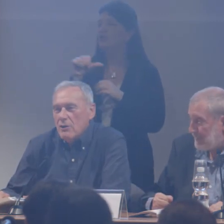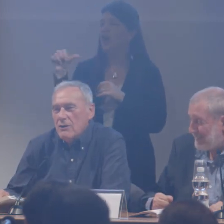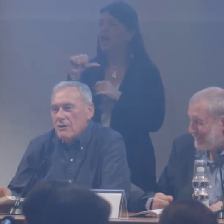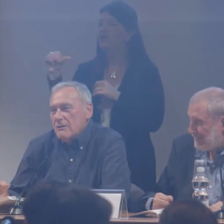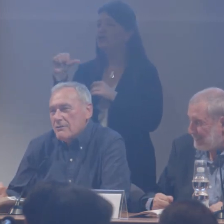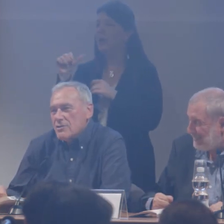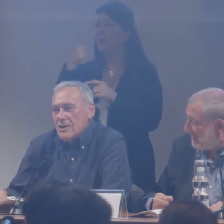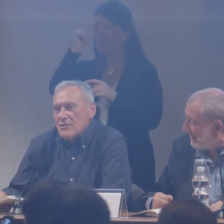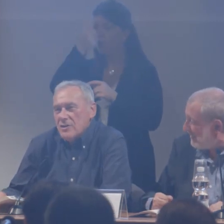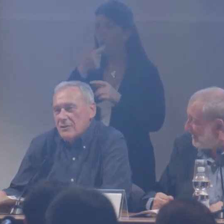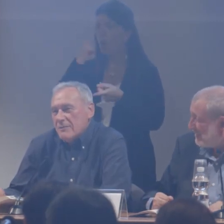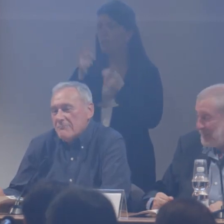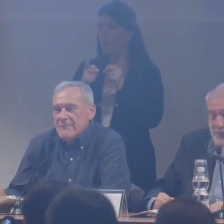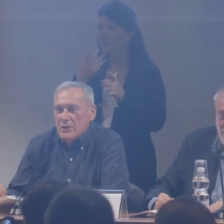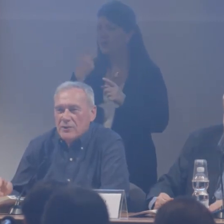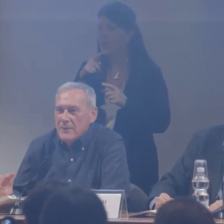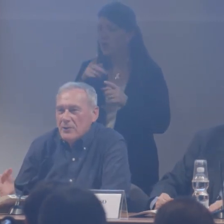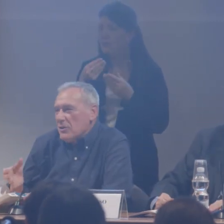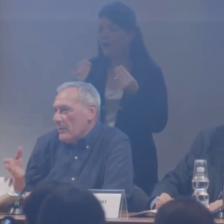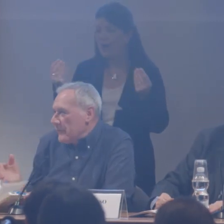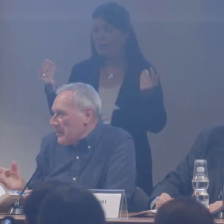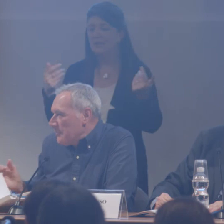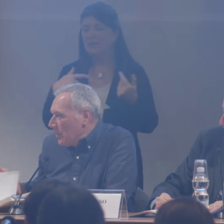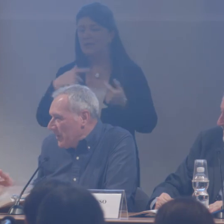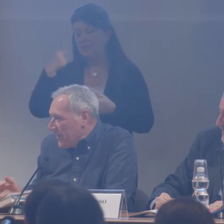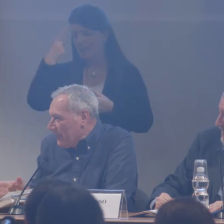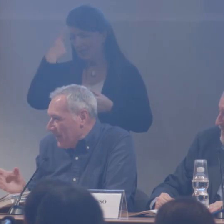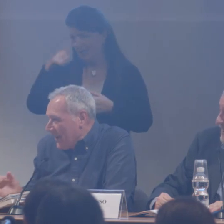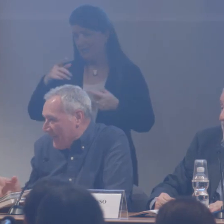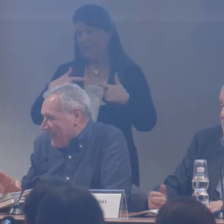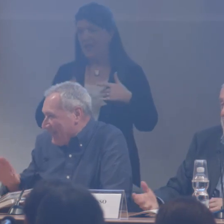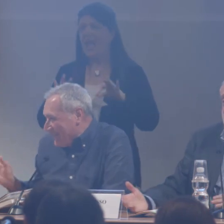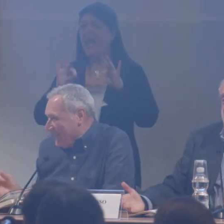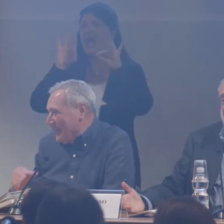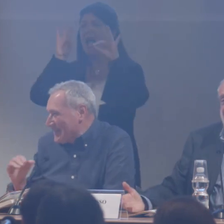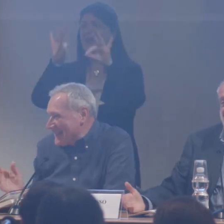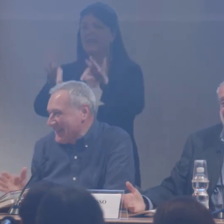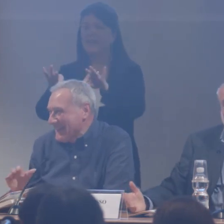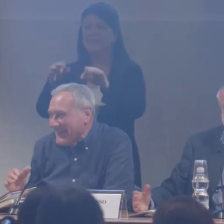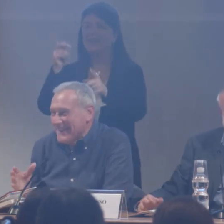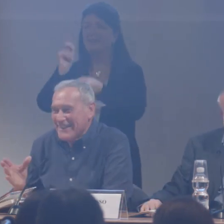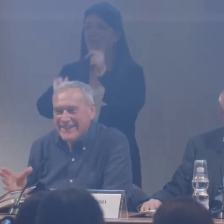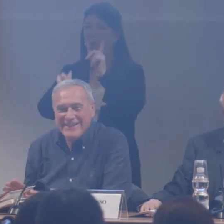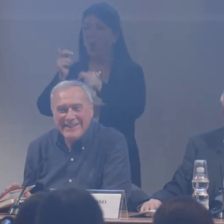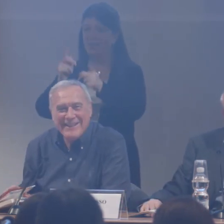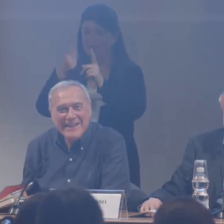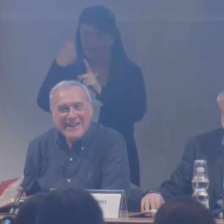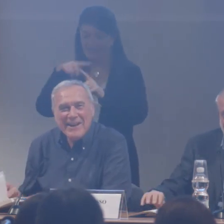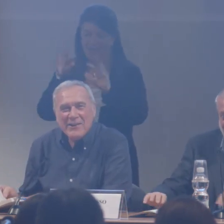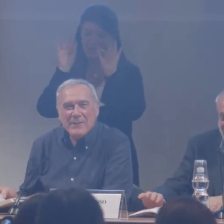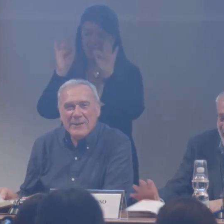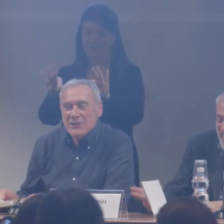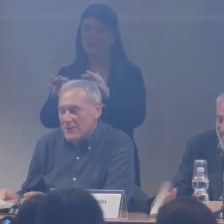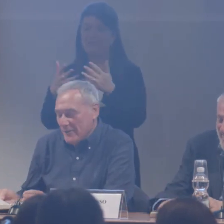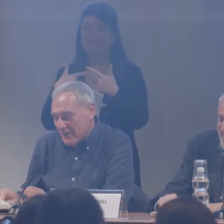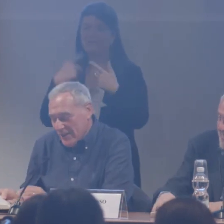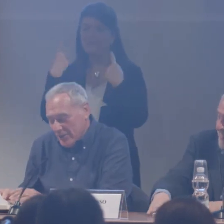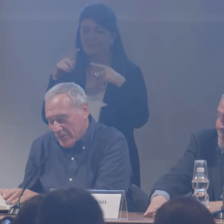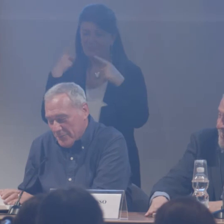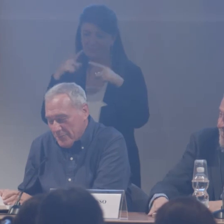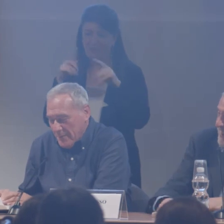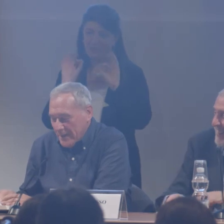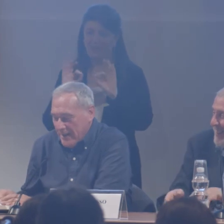io Sciascia, lo sapevo che dovevamo finire in politica poi alla fine, nonostante, lo sapevo che doveva